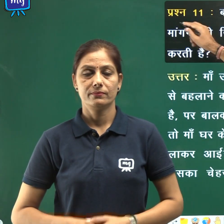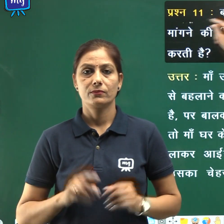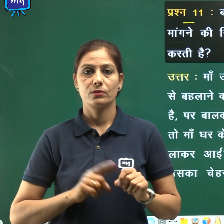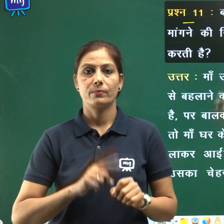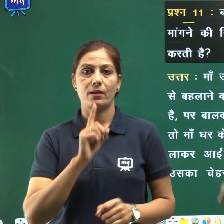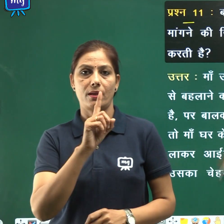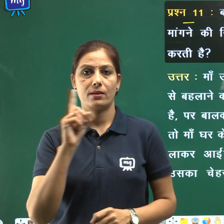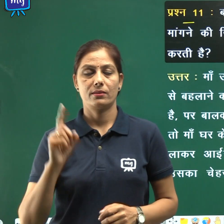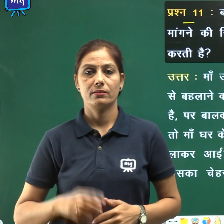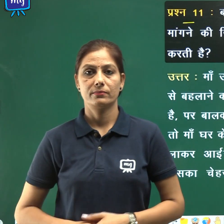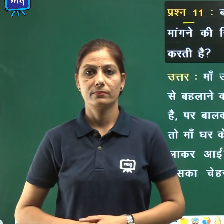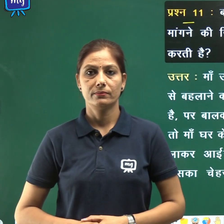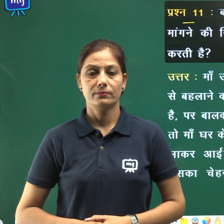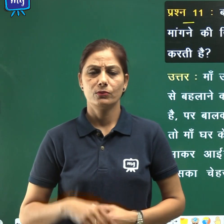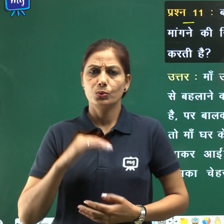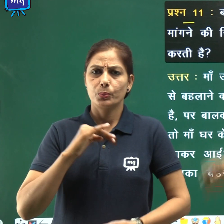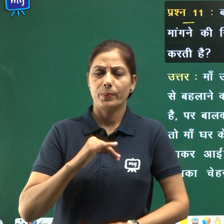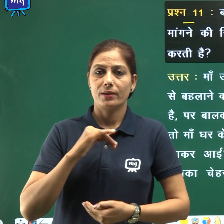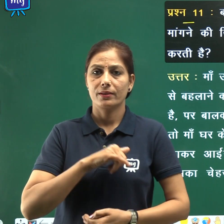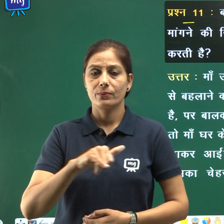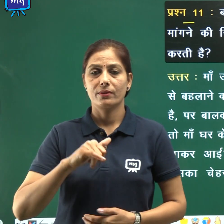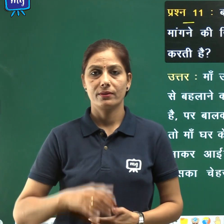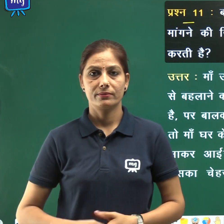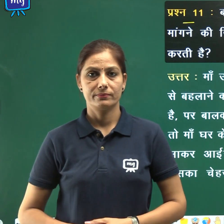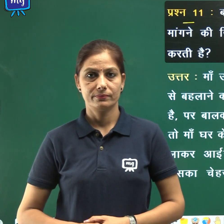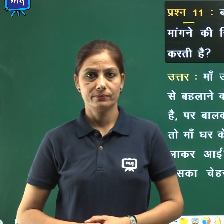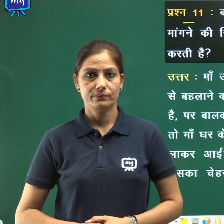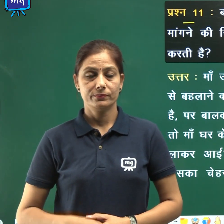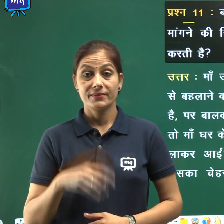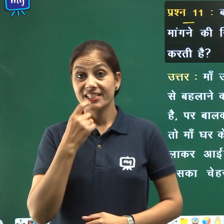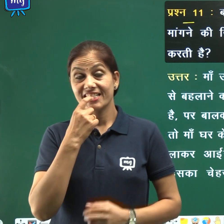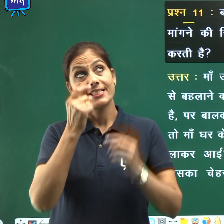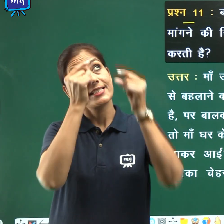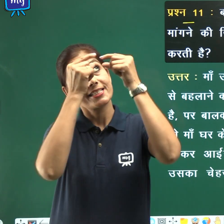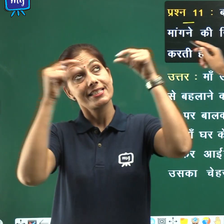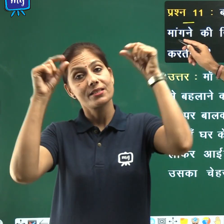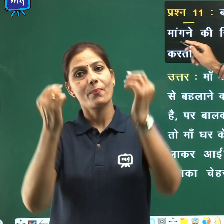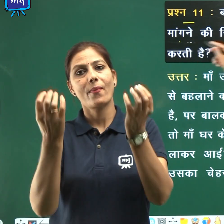प्रश्न 11, बालक द्वारा चांद मांगने की